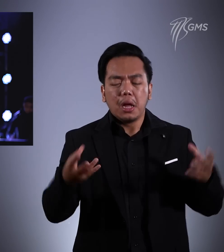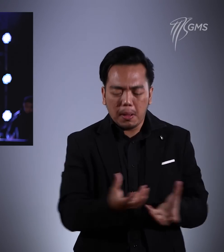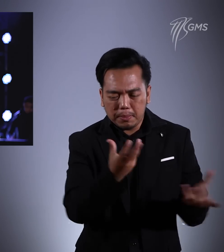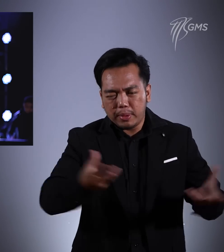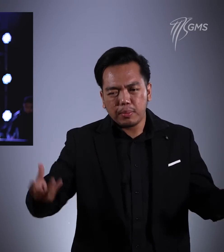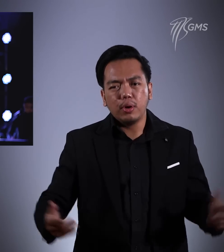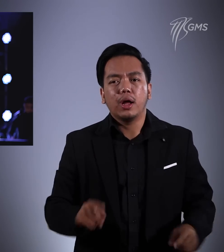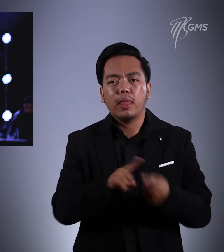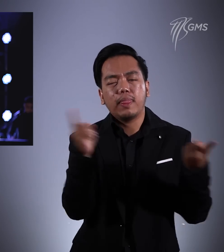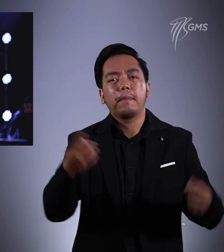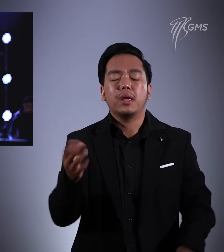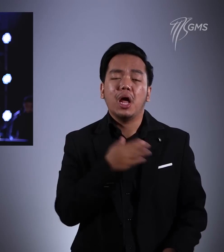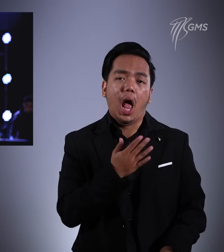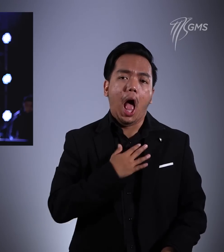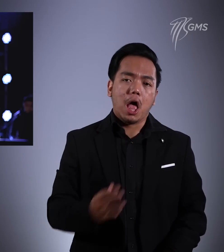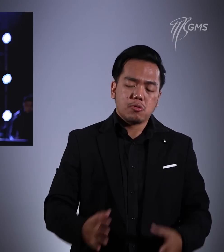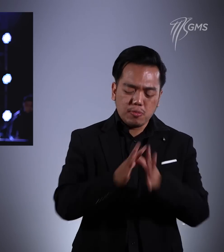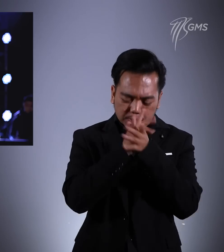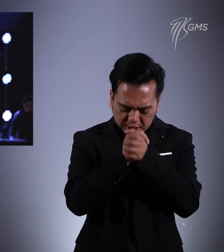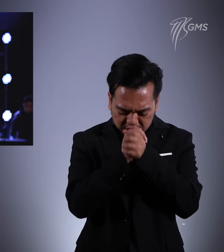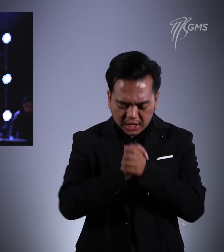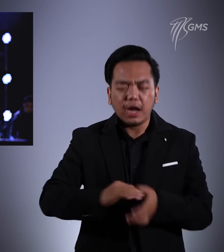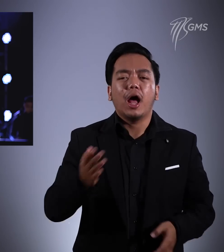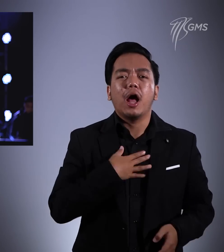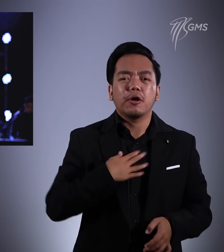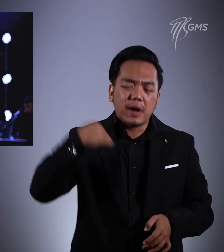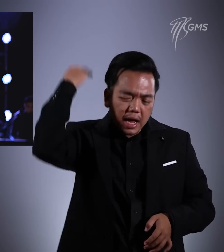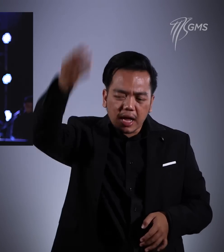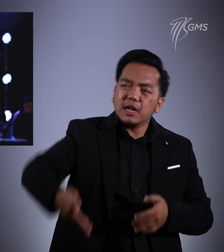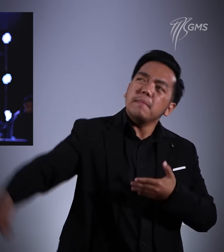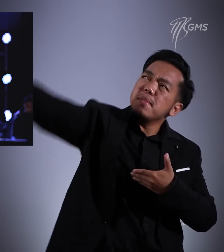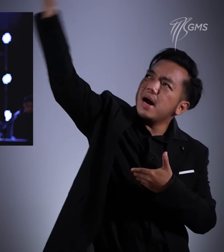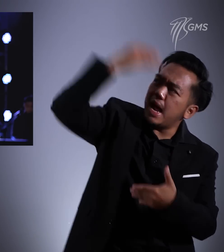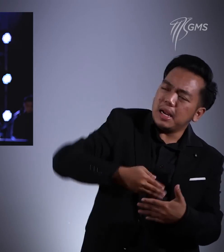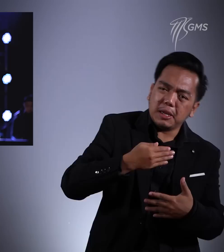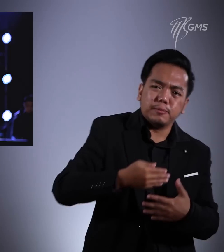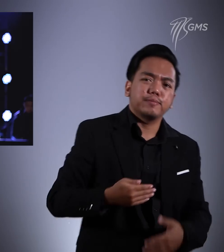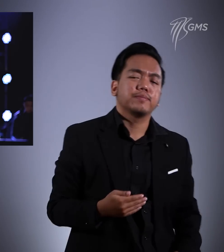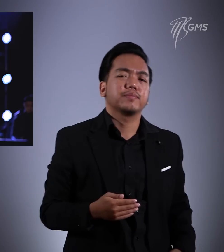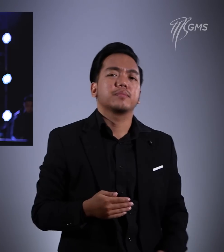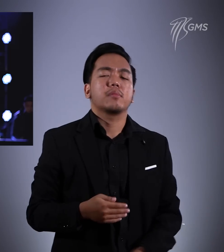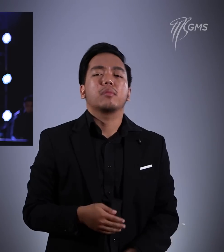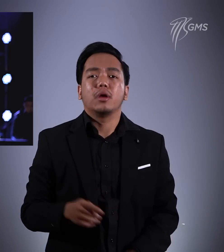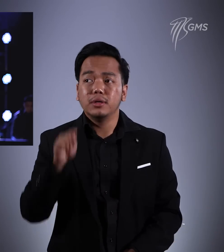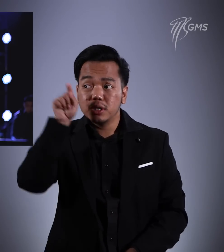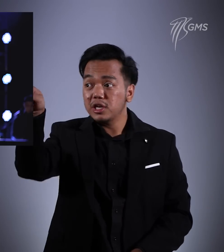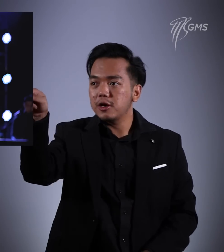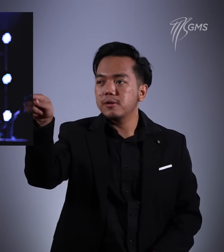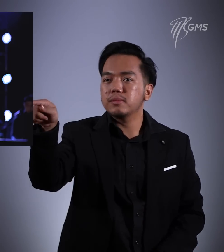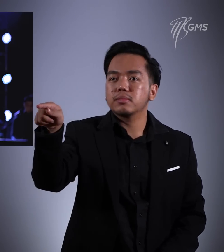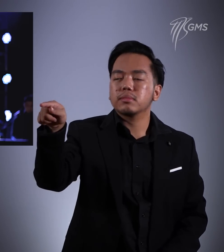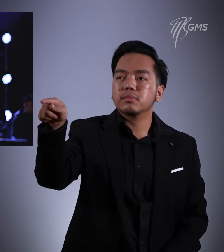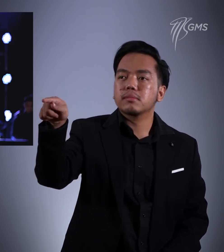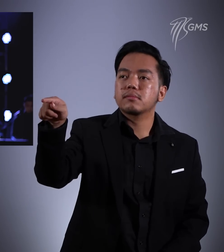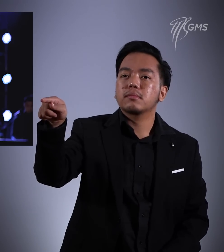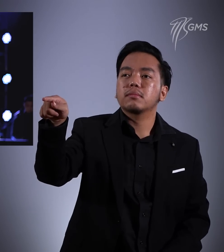Tuhan, aku akan kembali kepada bukit-bukitku. Aku akan berpijak di sana dengan kaki